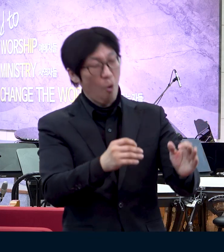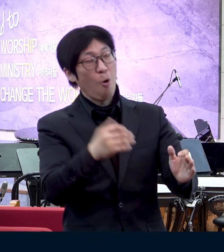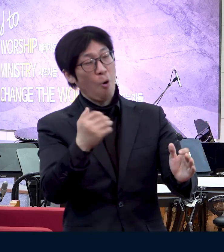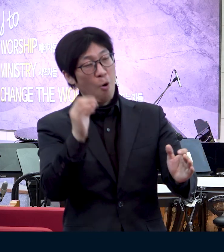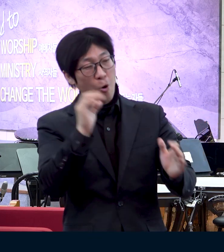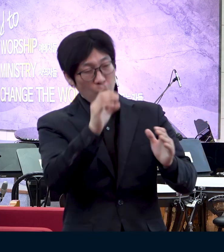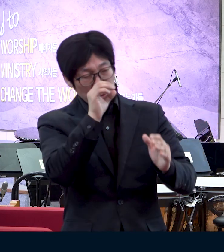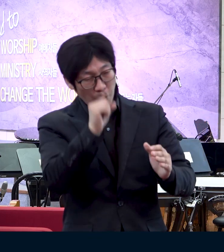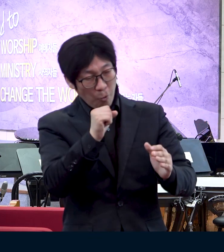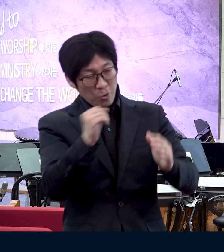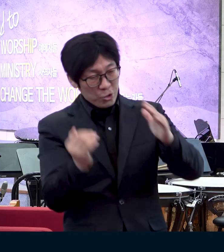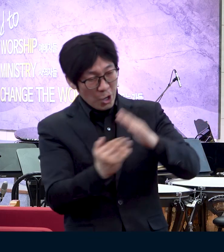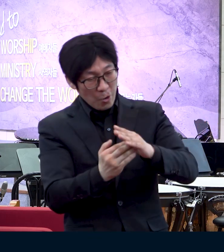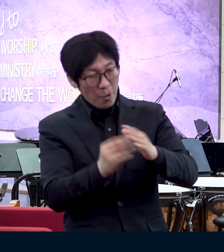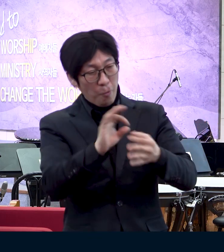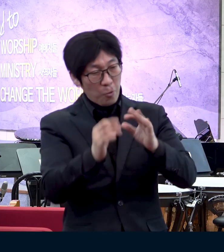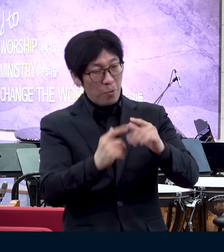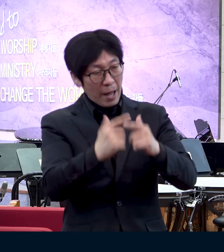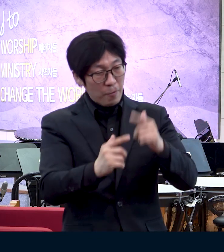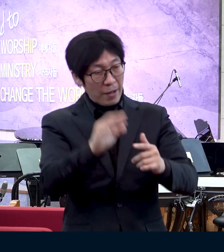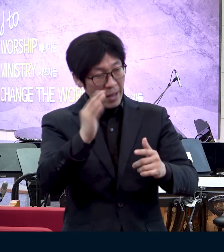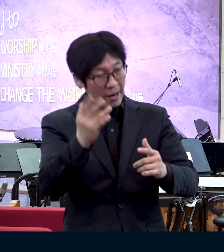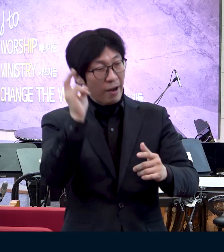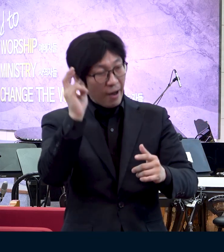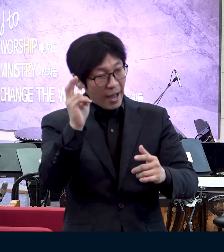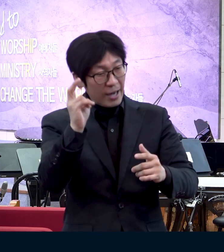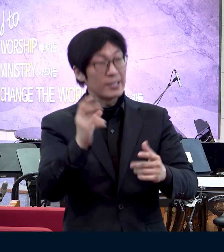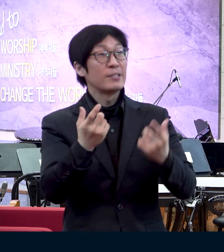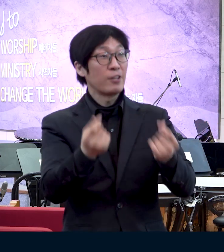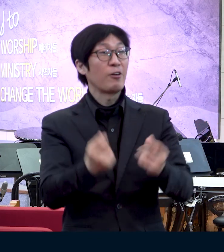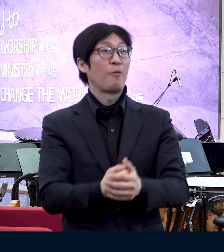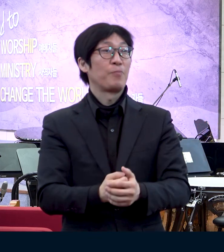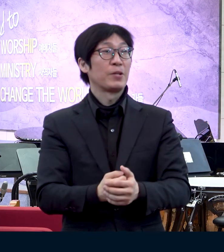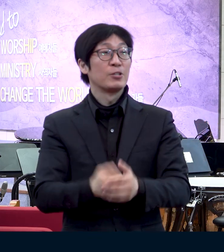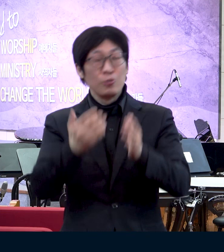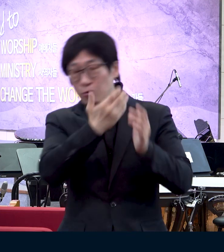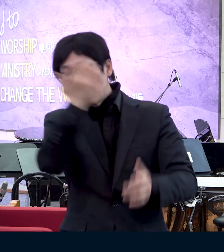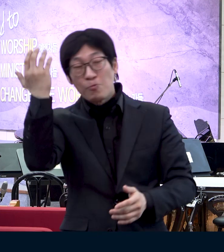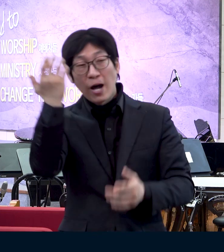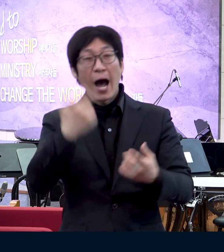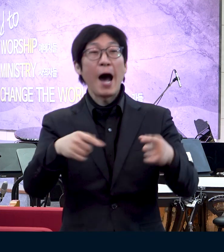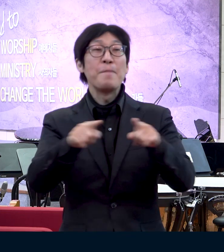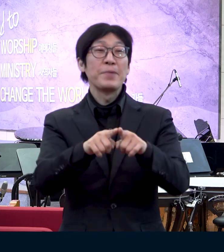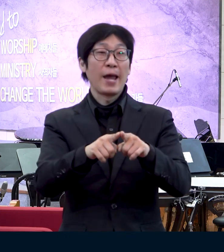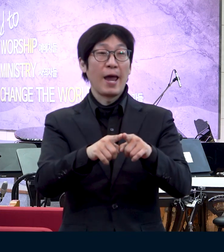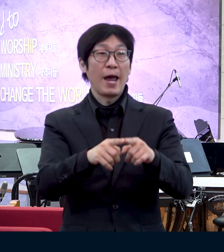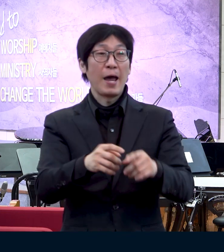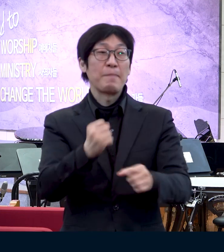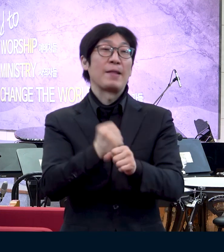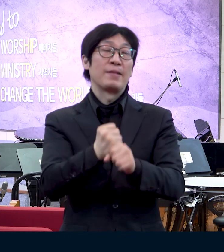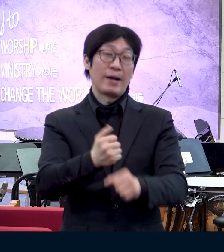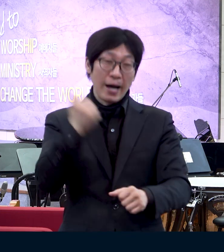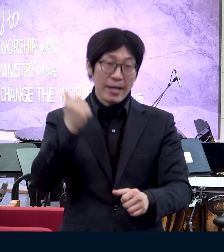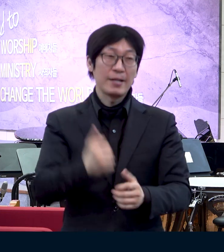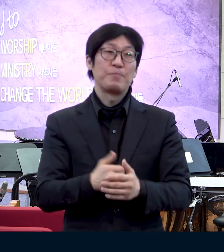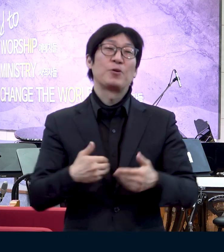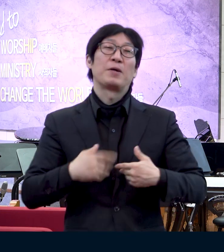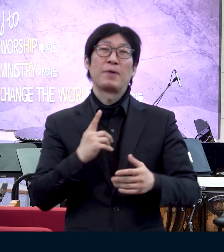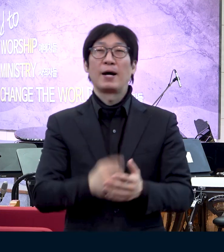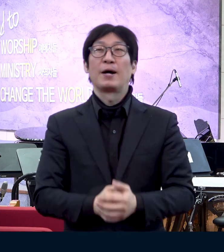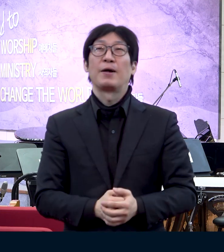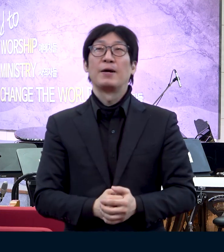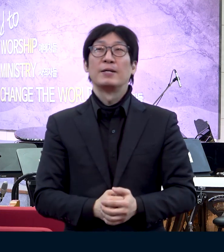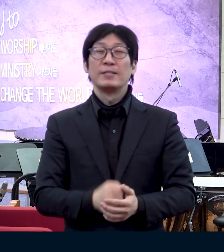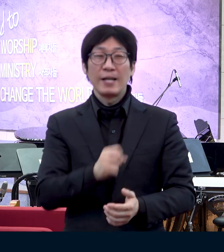그림이라고요. 바로 그것을 우리도 함께 품고 그 꿈을 함께 꾸는 것, 이게 정말 중요한